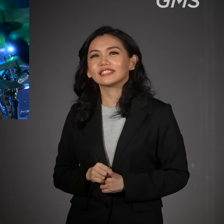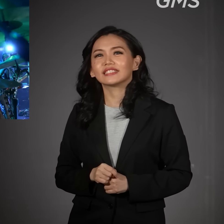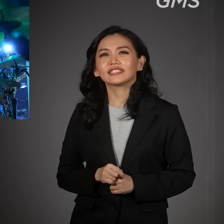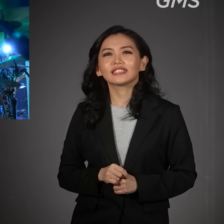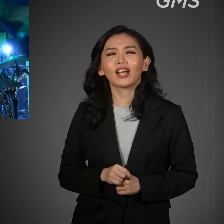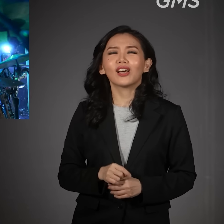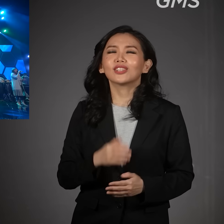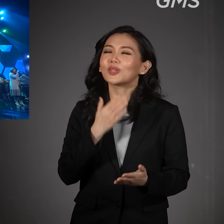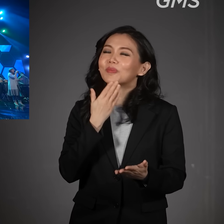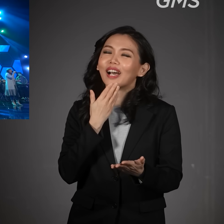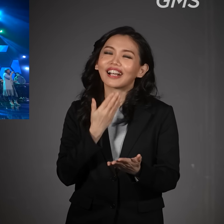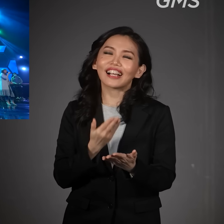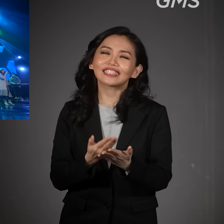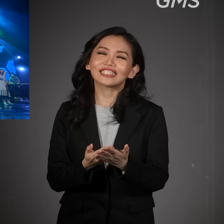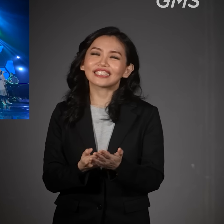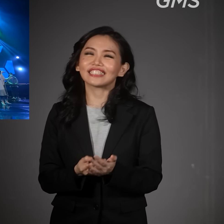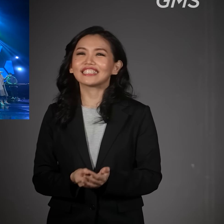terima